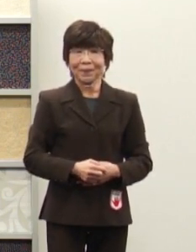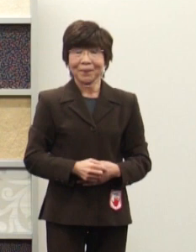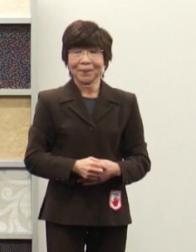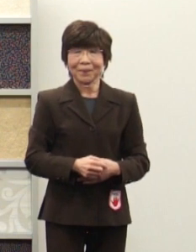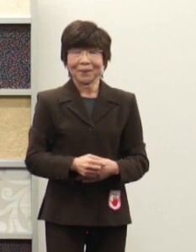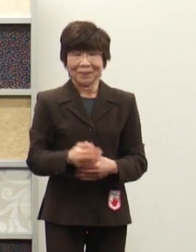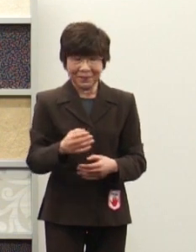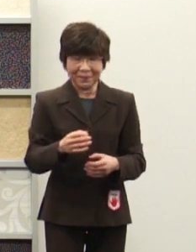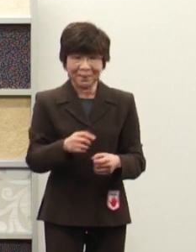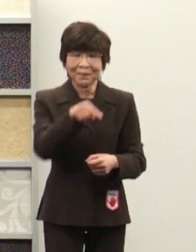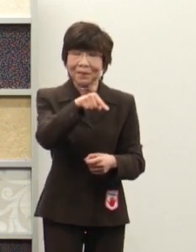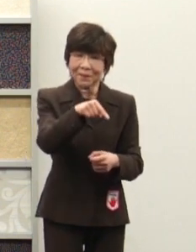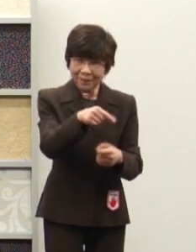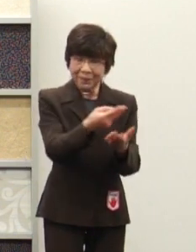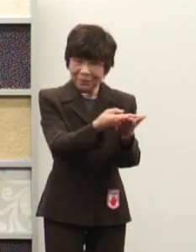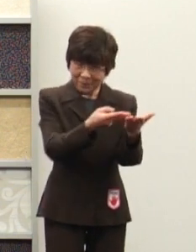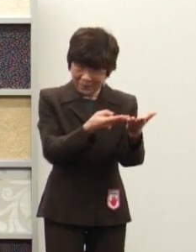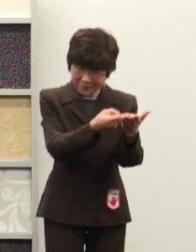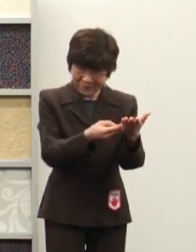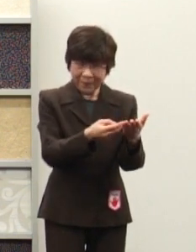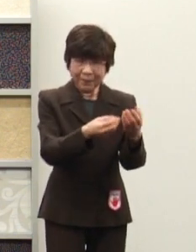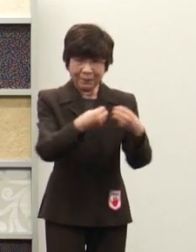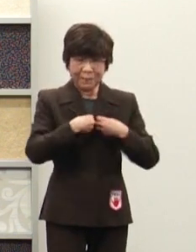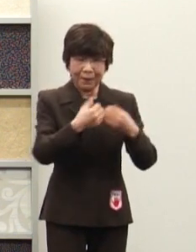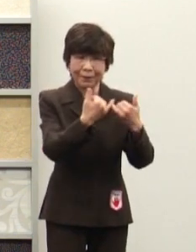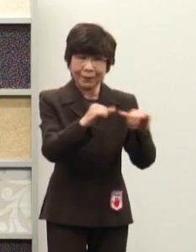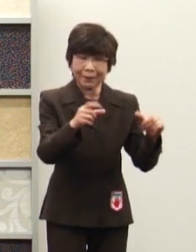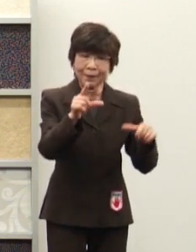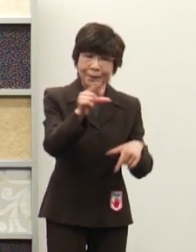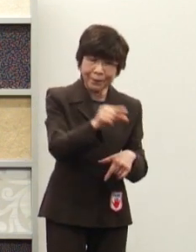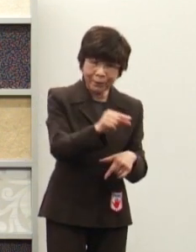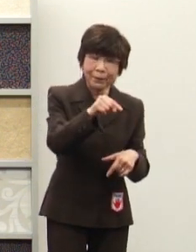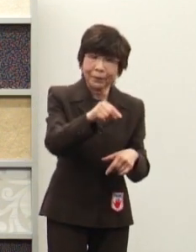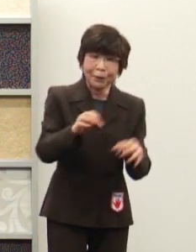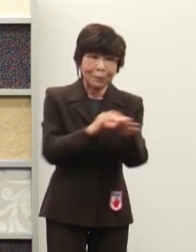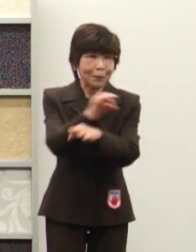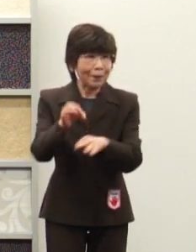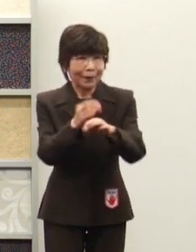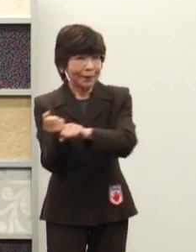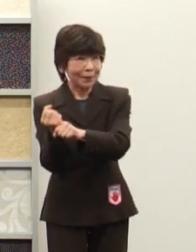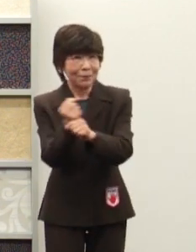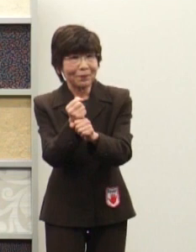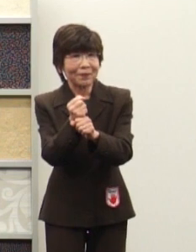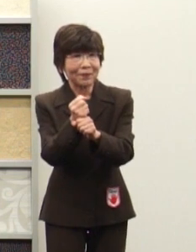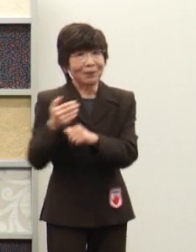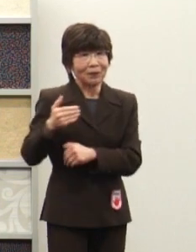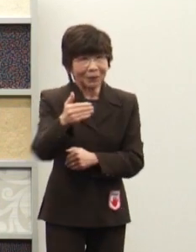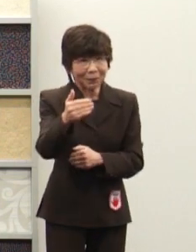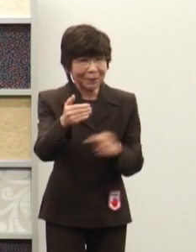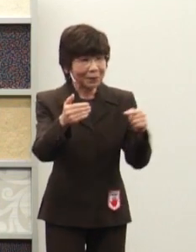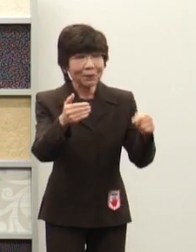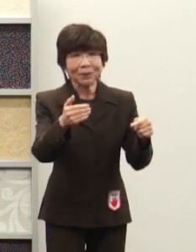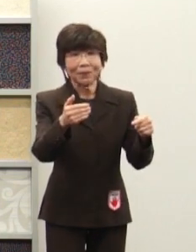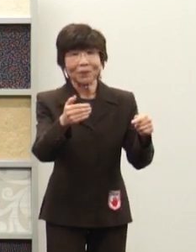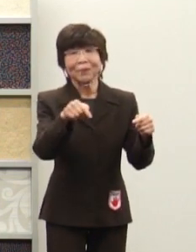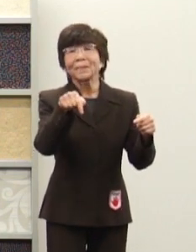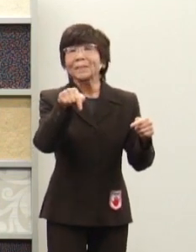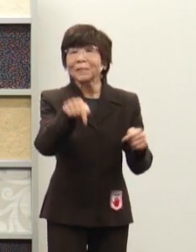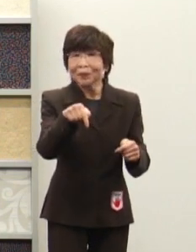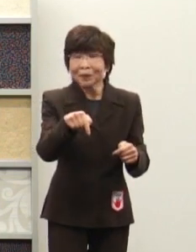先ほどこう経済再開向けてアクセル踏んでいこうということでありますので、その信玄公祭りというツールではないにし